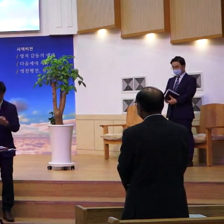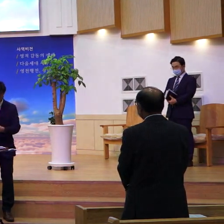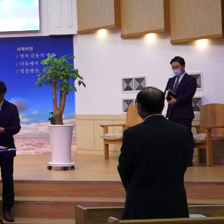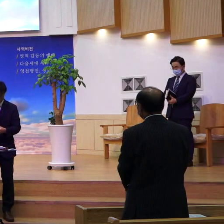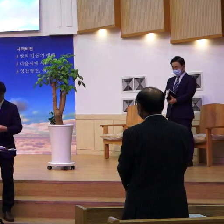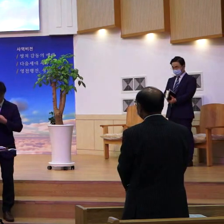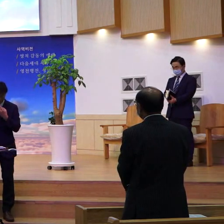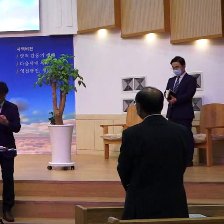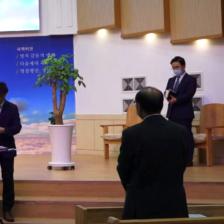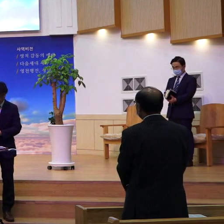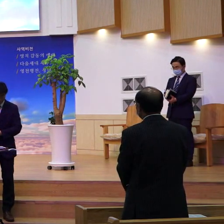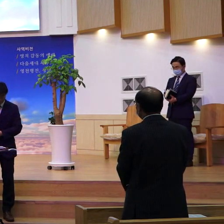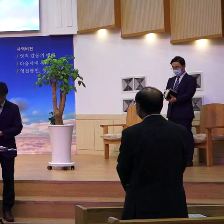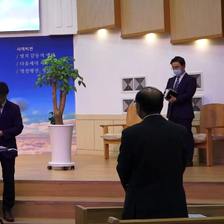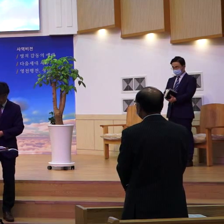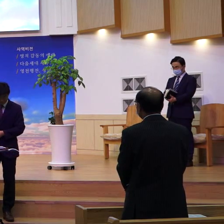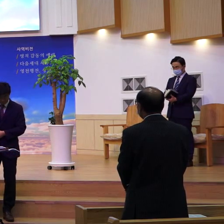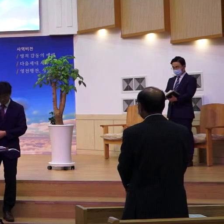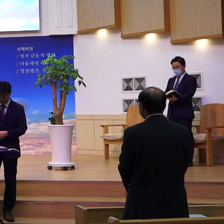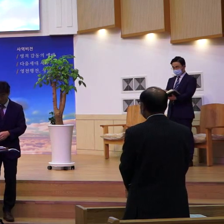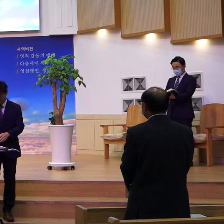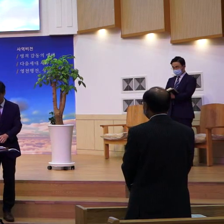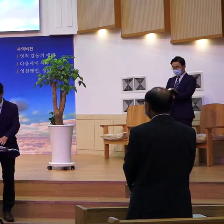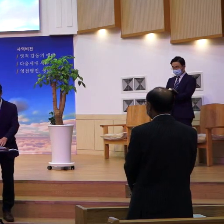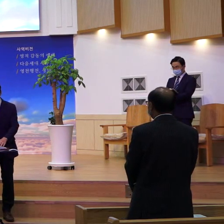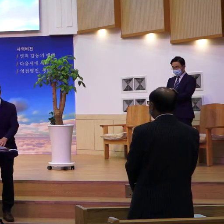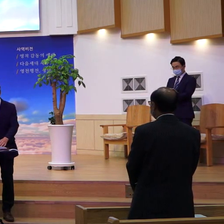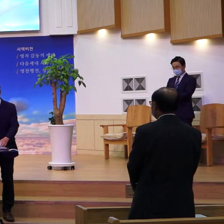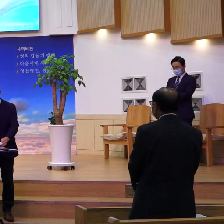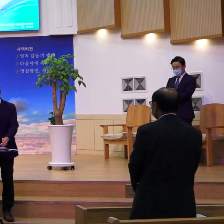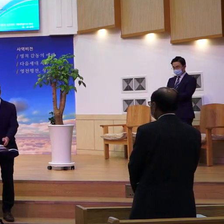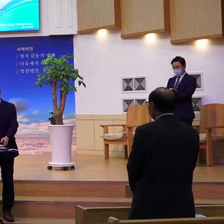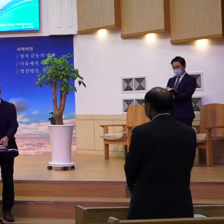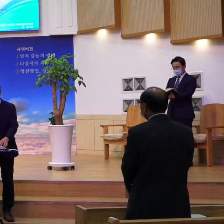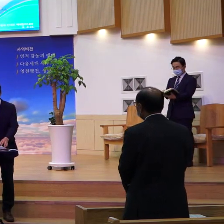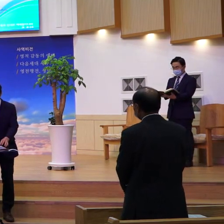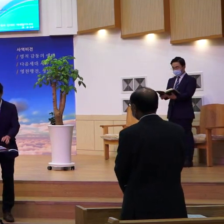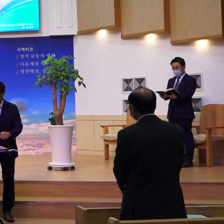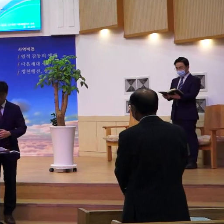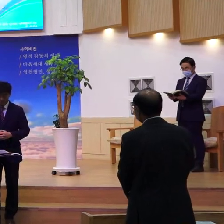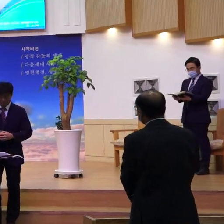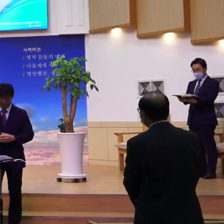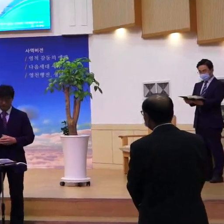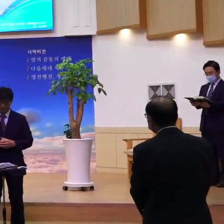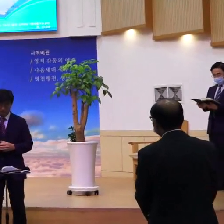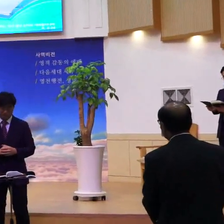성시교독은 교동문 23번입니다. 교동문 23번입니다.